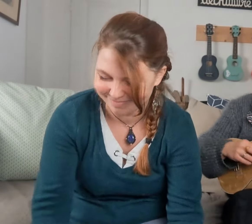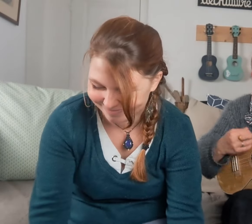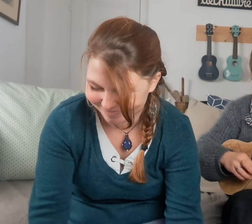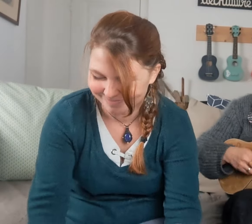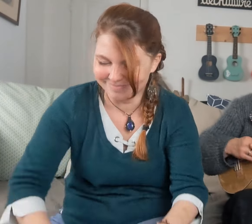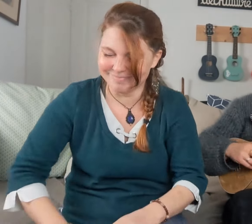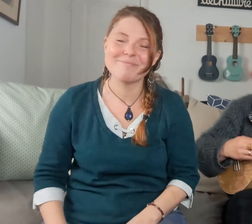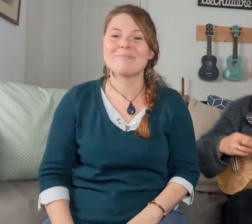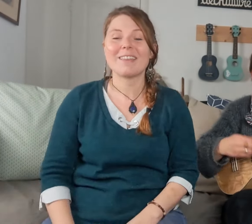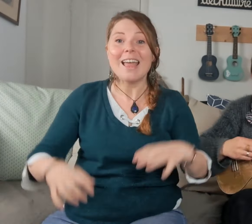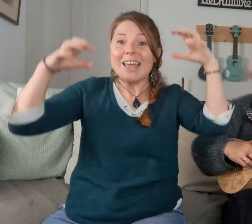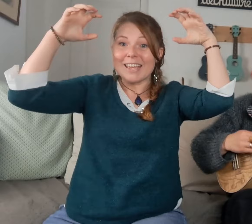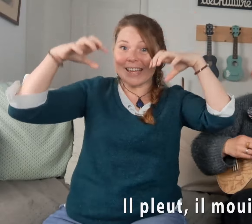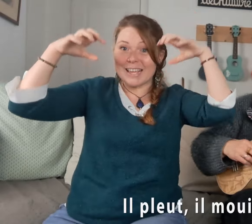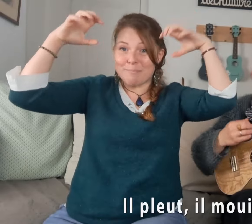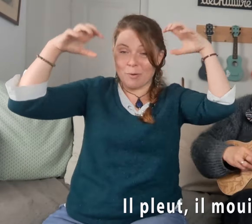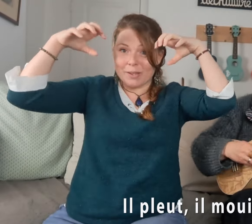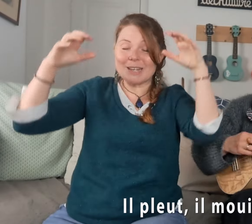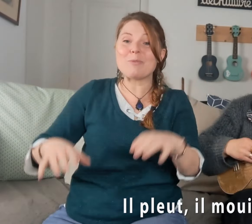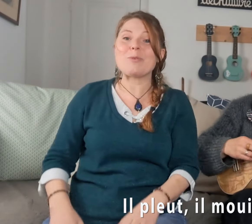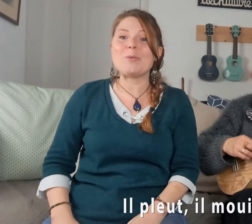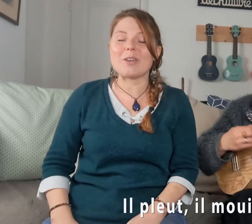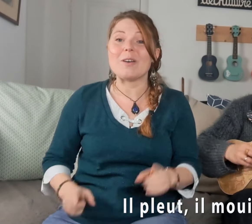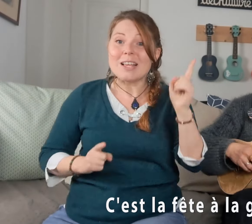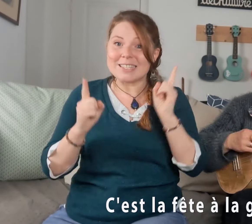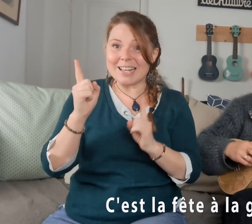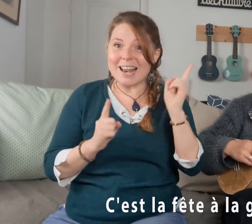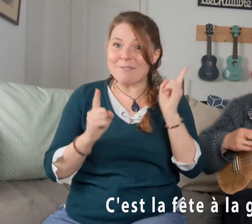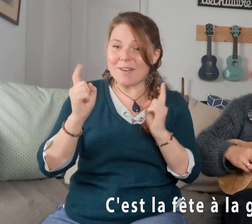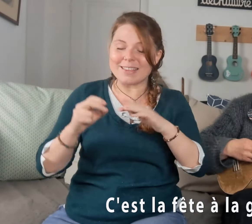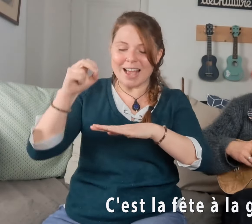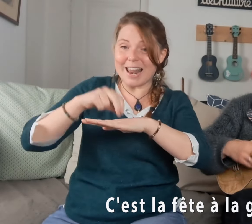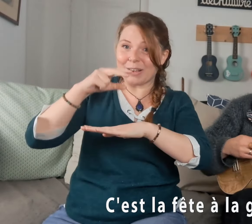parapluie. Il pleut, il mouille, c'est la fête à la grenouille.